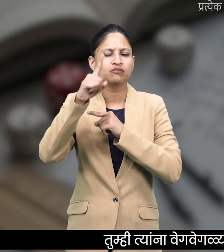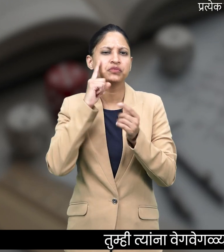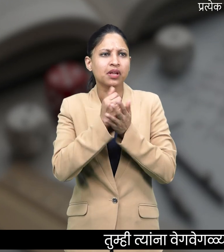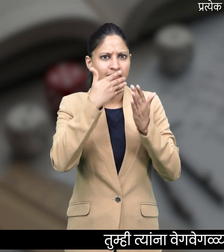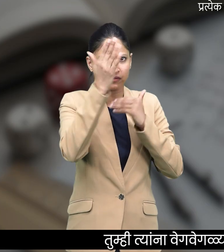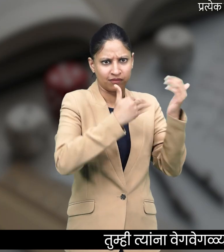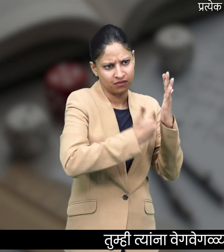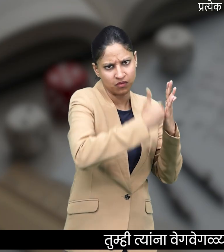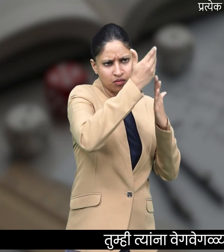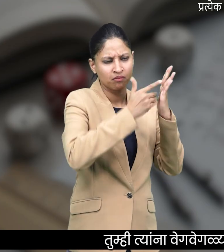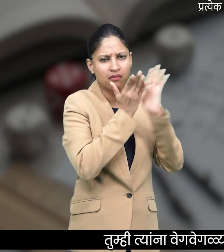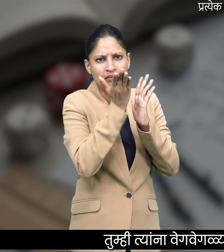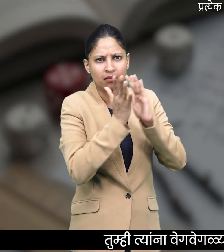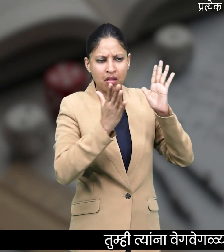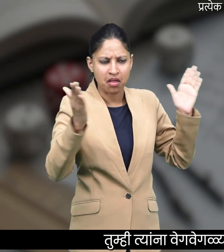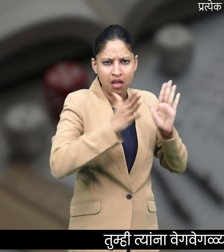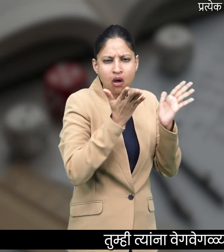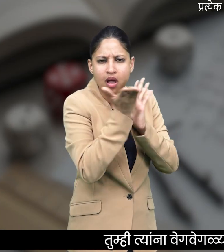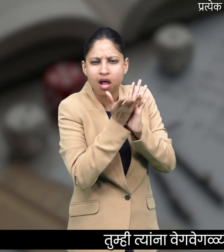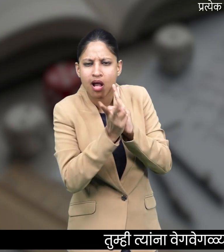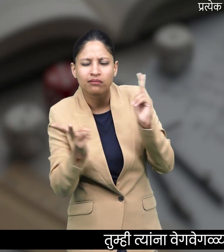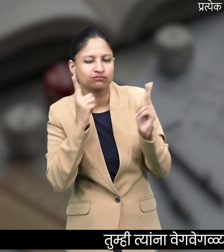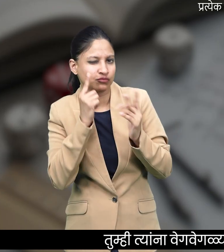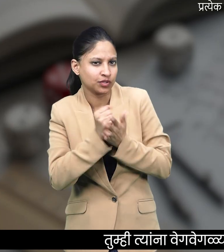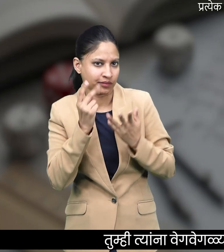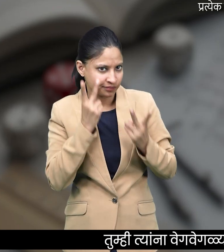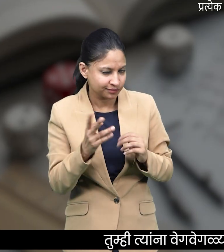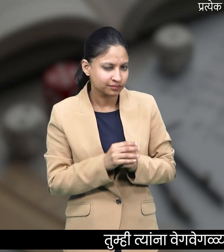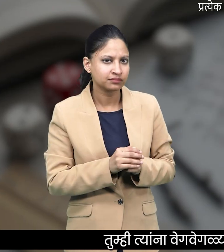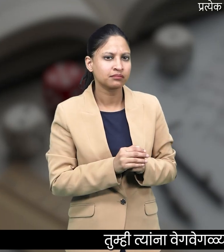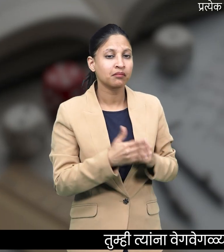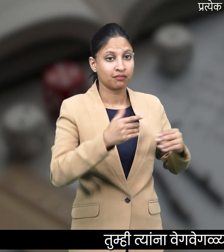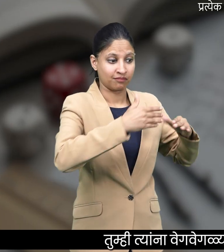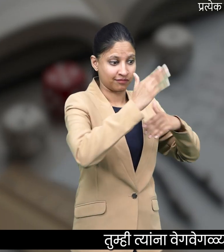तुम्ही त्यांना वेगवेगळ्या प्रकारे व्यवस्थित करण्याचा प्रयत्न करा.